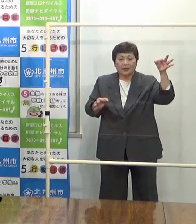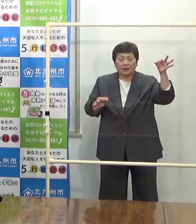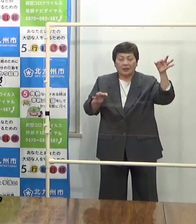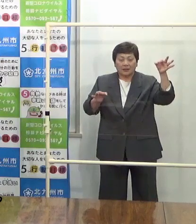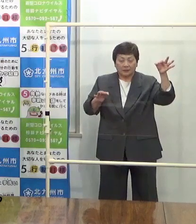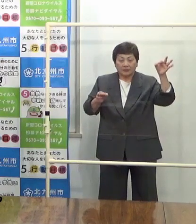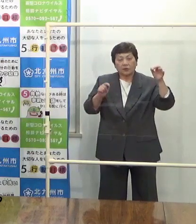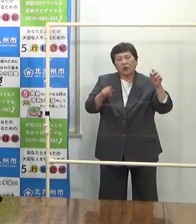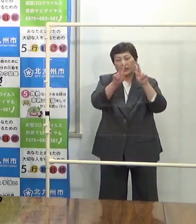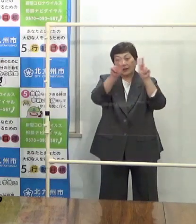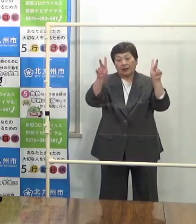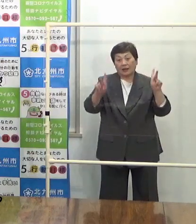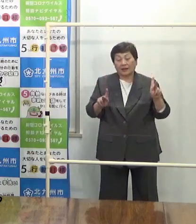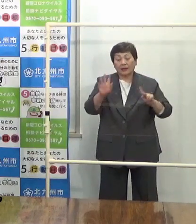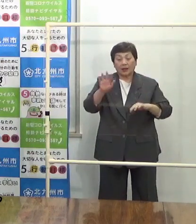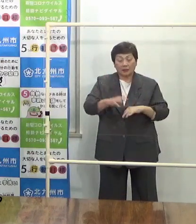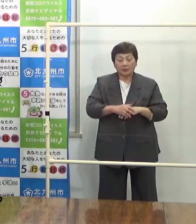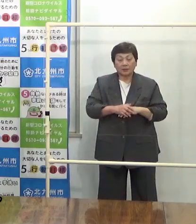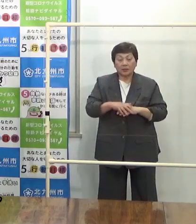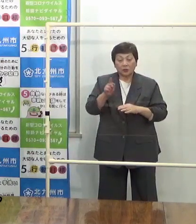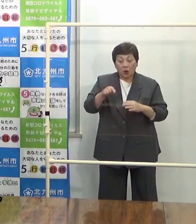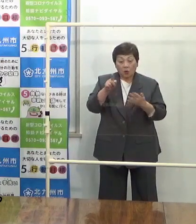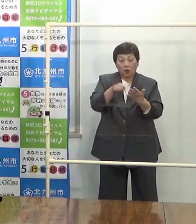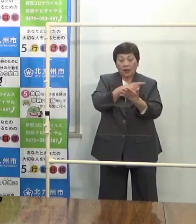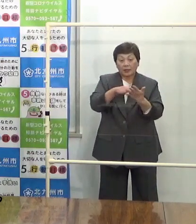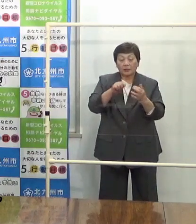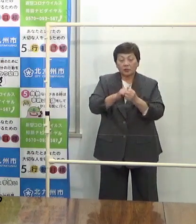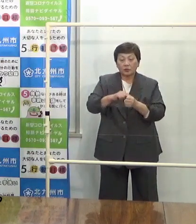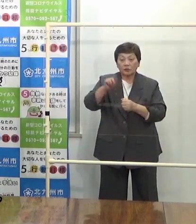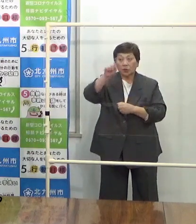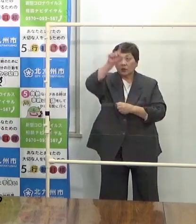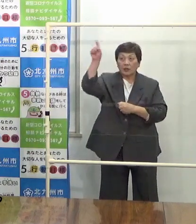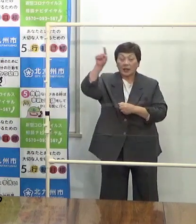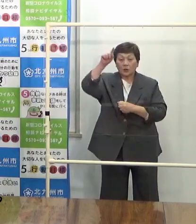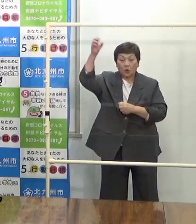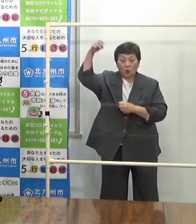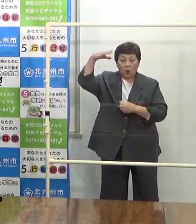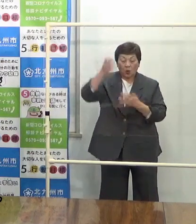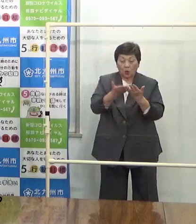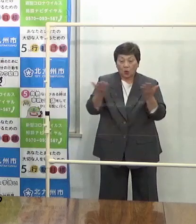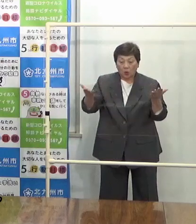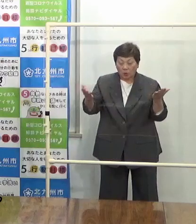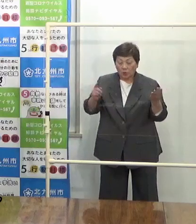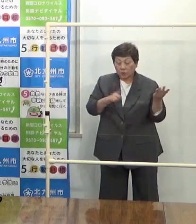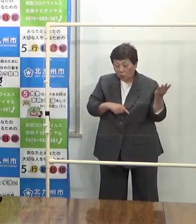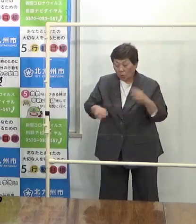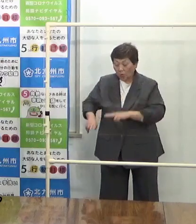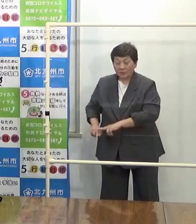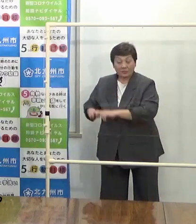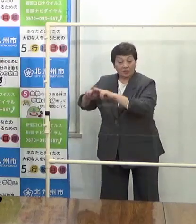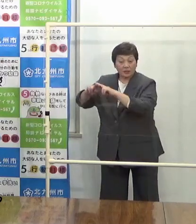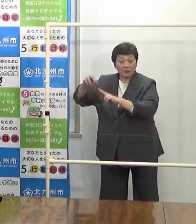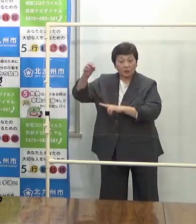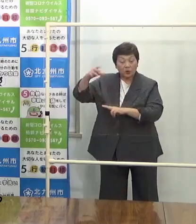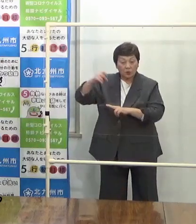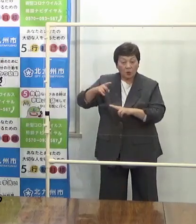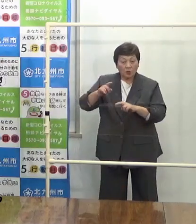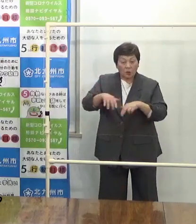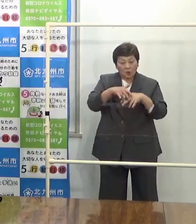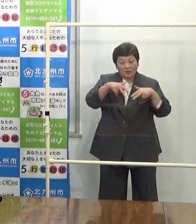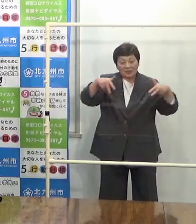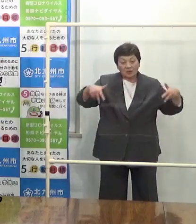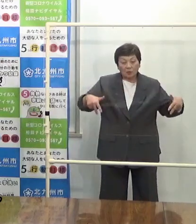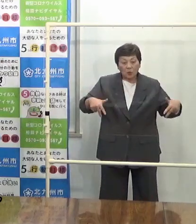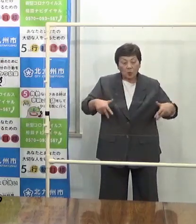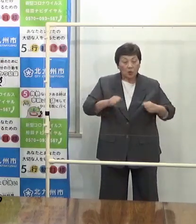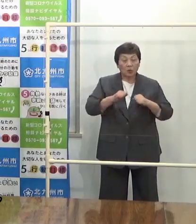題があります。それを解決するため太陽光パネルと蓄電池を組み合わせたシステムの実証を開始します